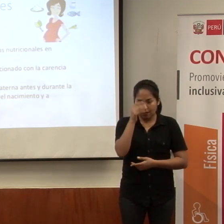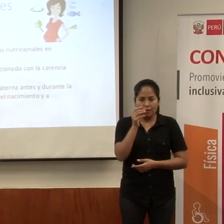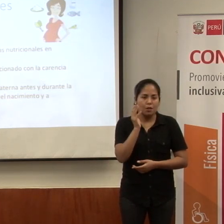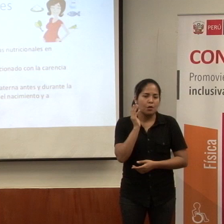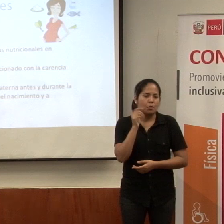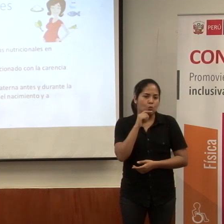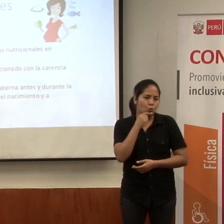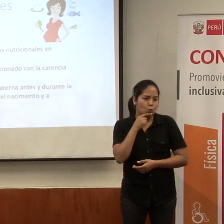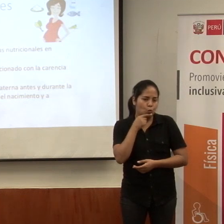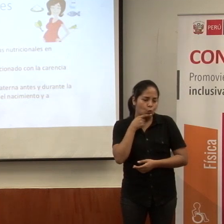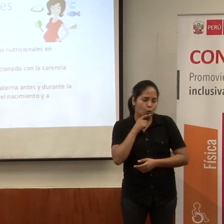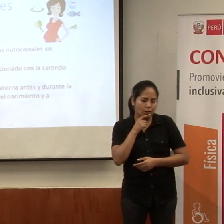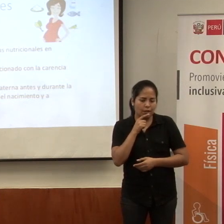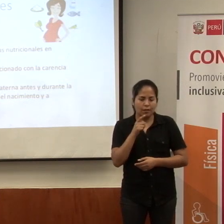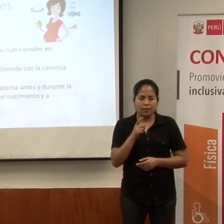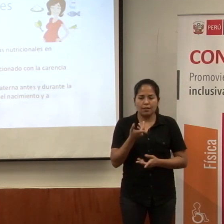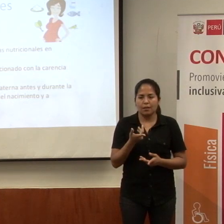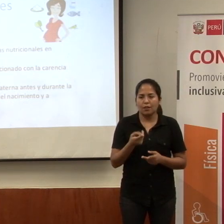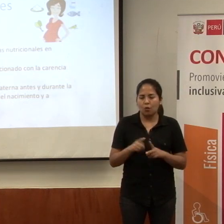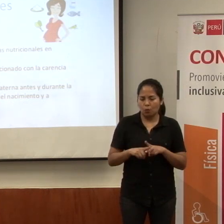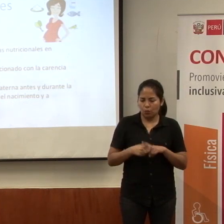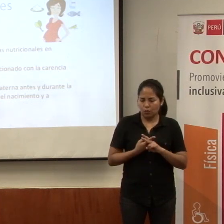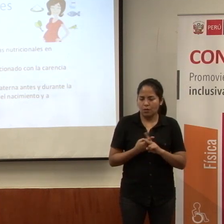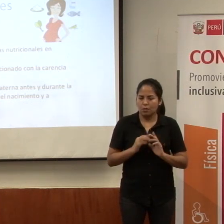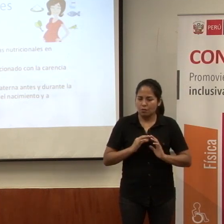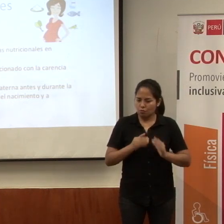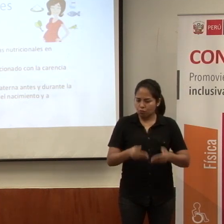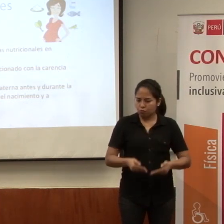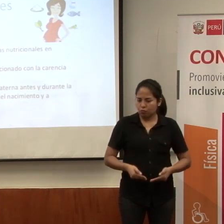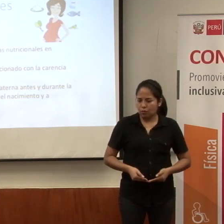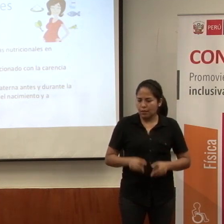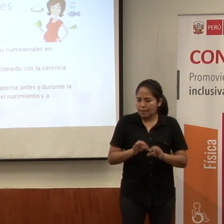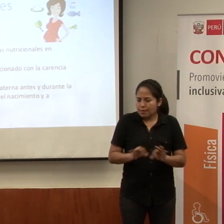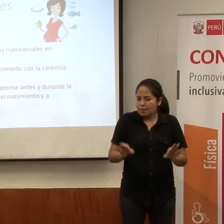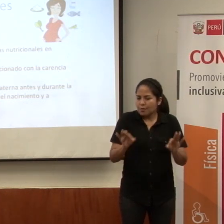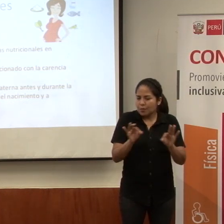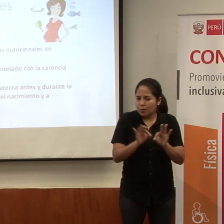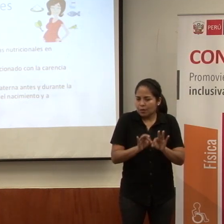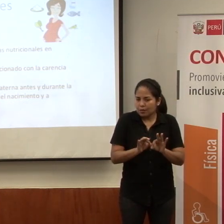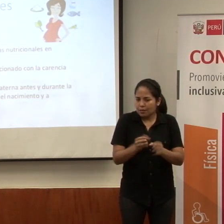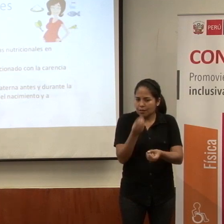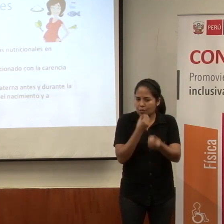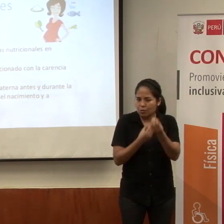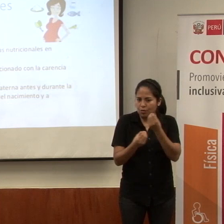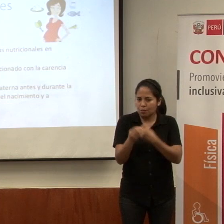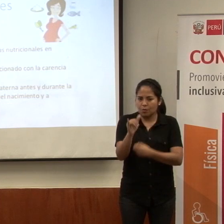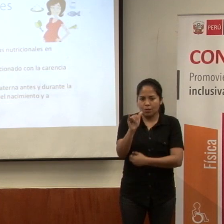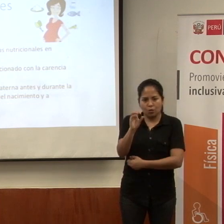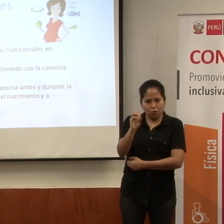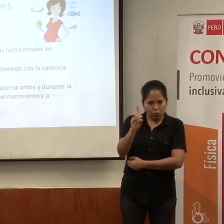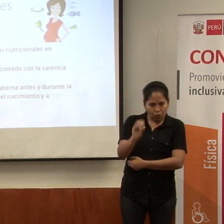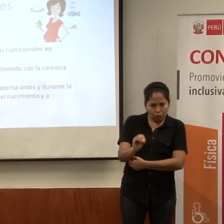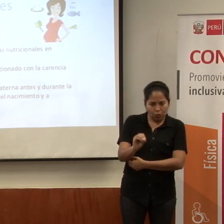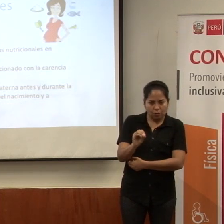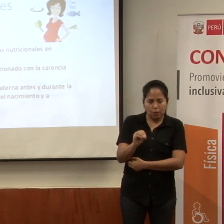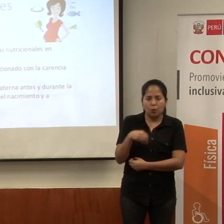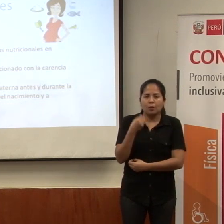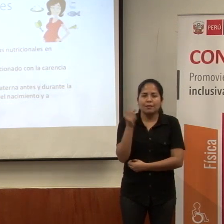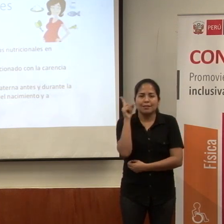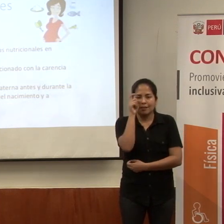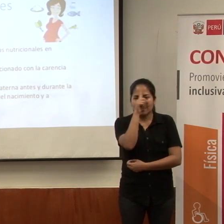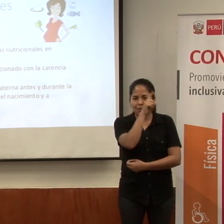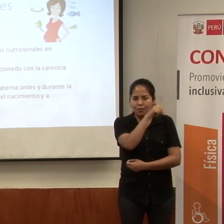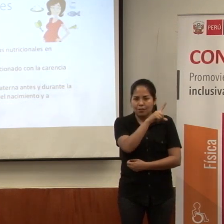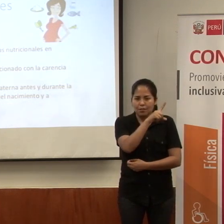una mujer en etapa fértil, no consuma yodo, y el yodo es muy difícil consumirlo, que no sea